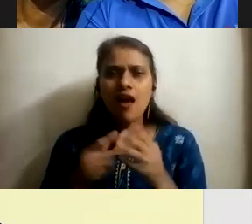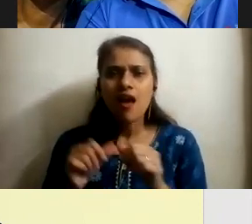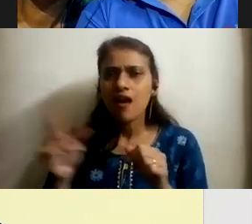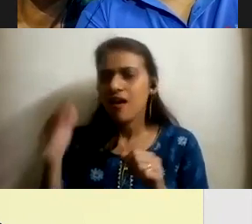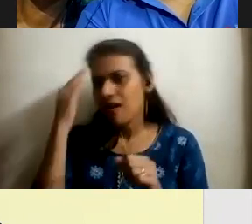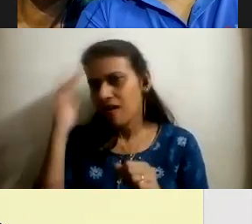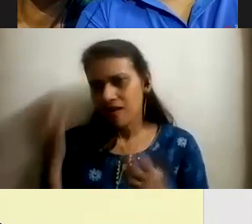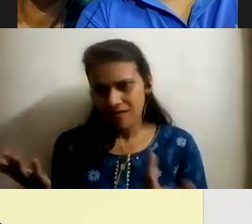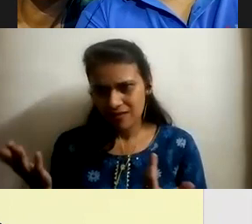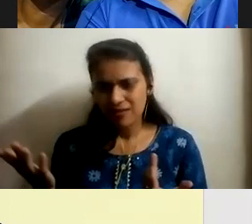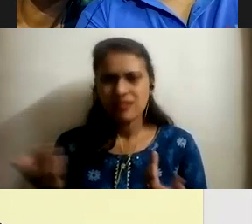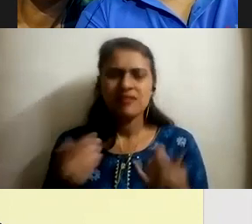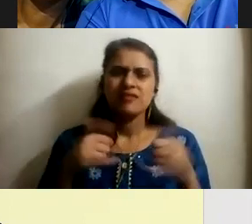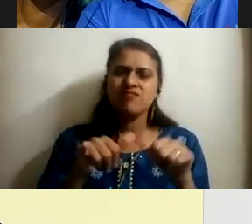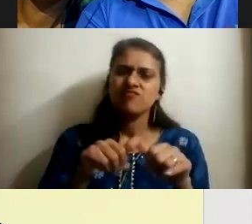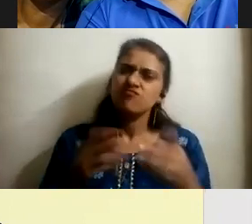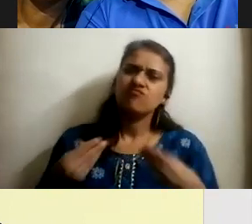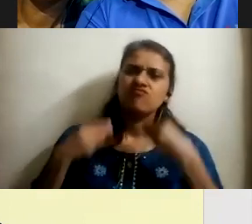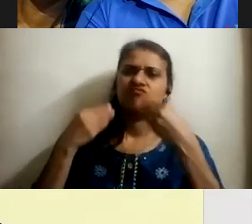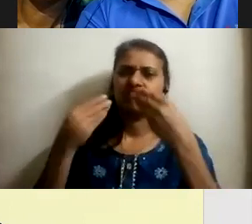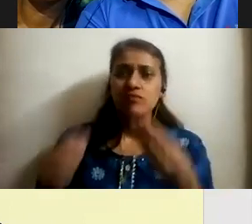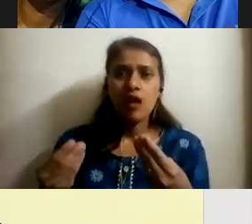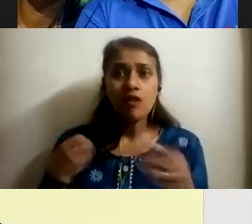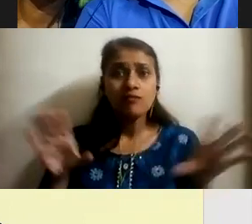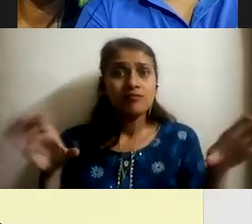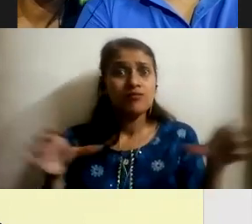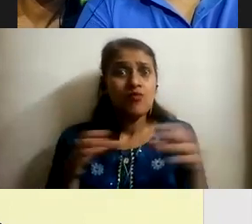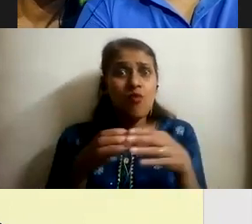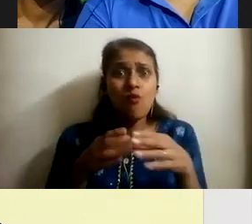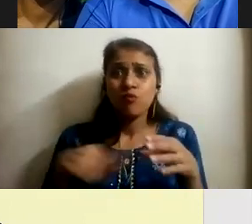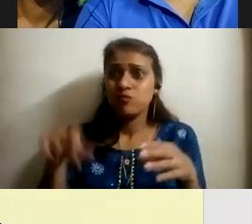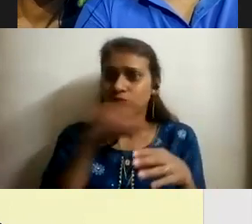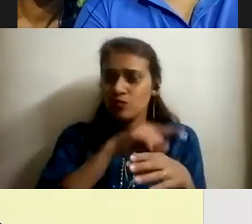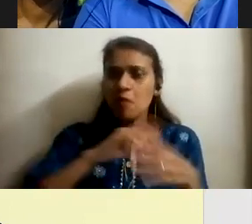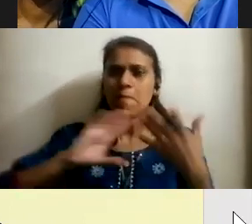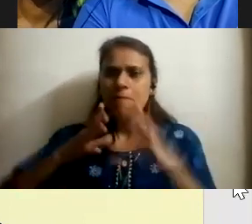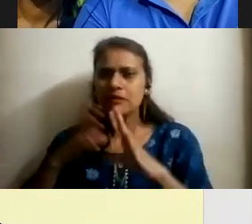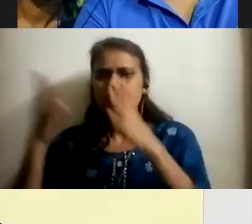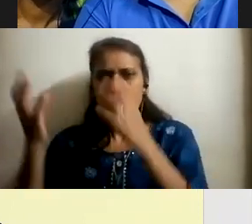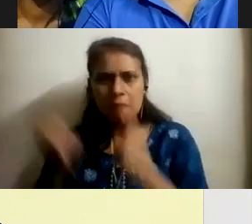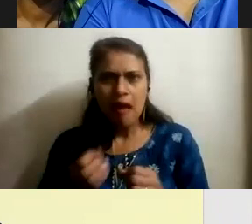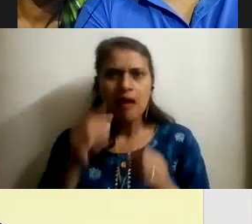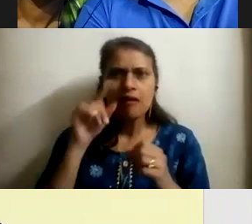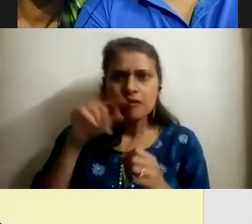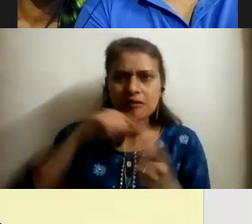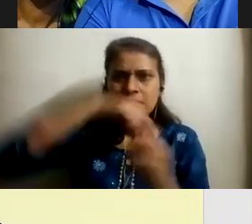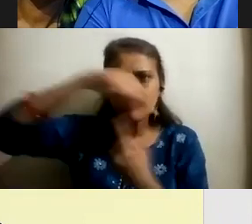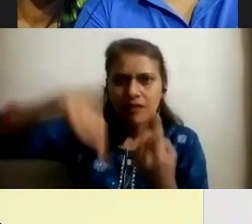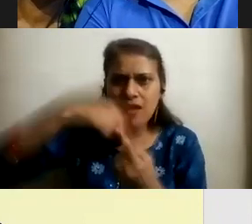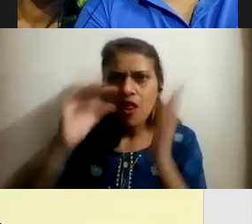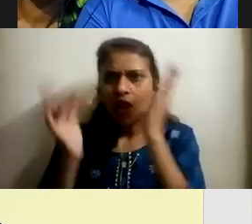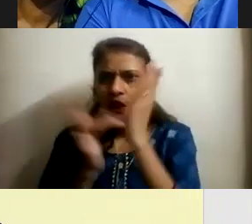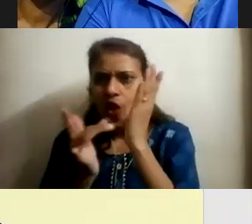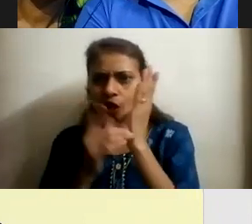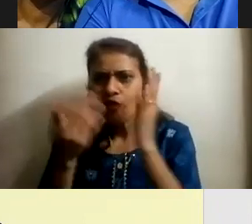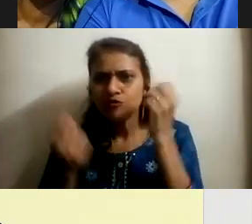द पेरेंट्स गिव द लैंड एंड द होल कम्युनिटी गॉट टुगेदर आई गॉट देम अ मशीन विच यू कैन सी विच इज लाइक अ टेक्नोलॉजी विच हैज